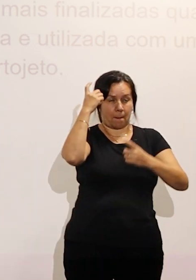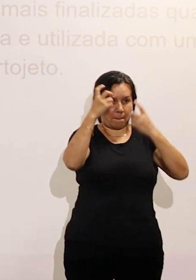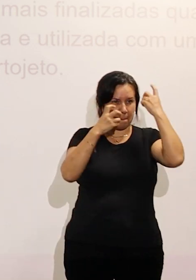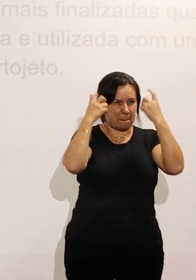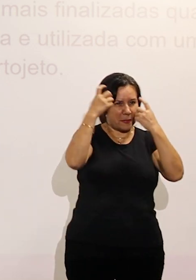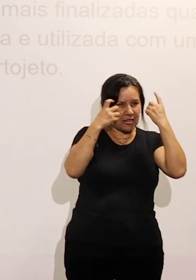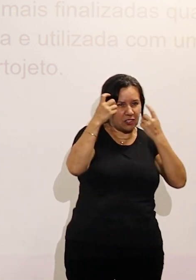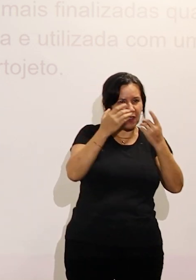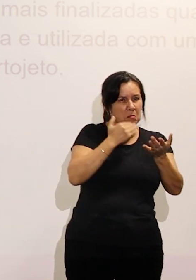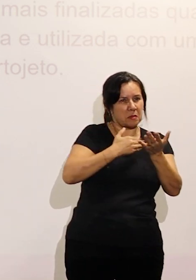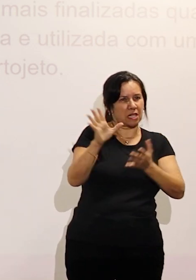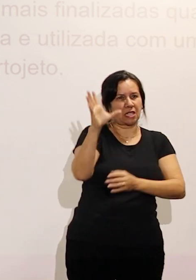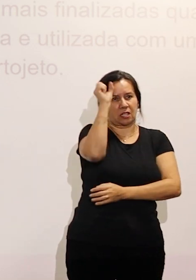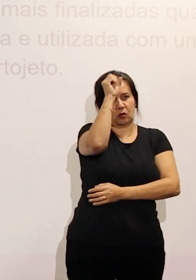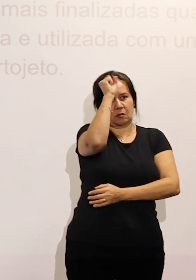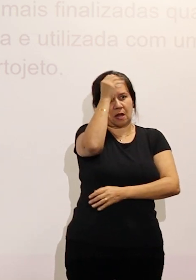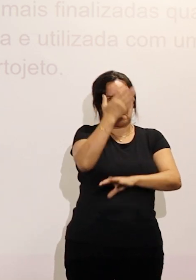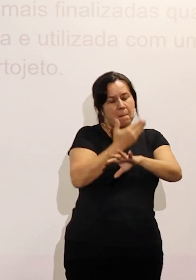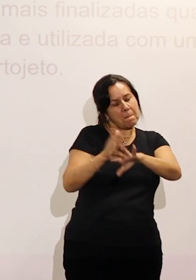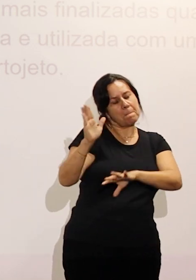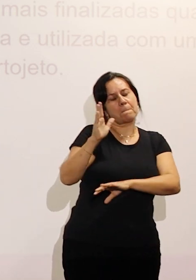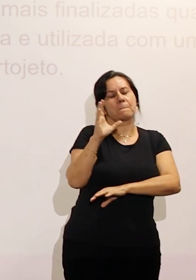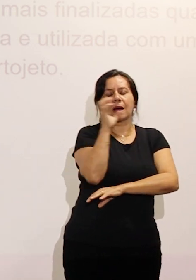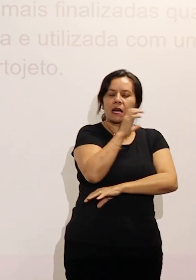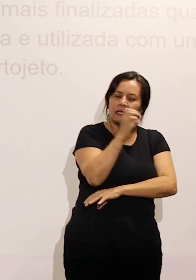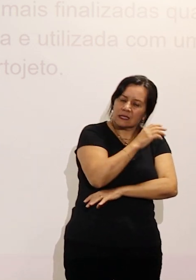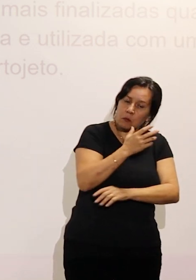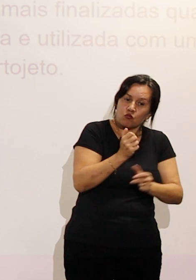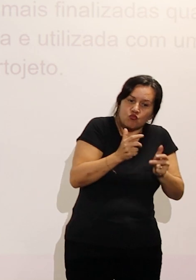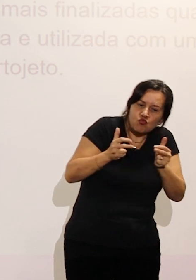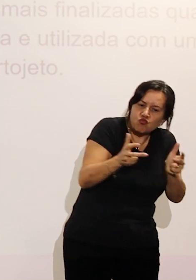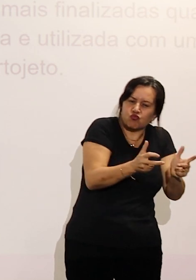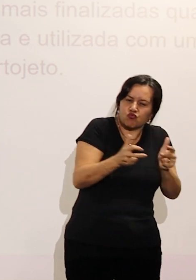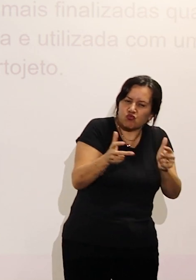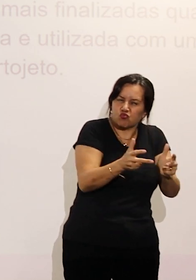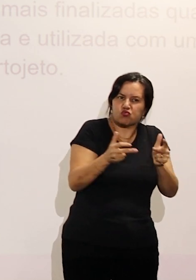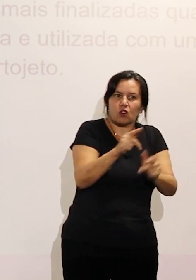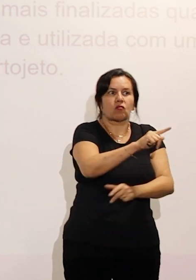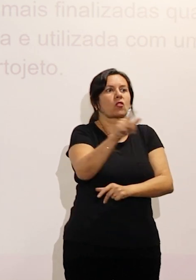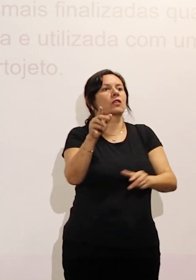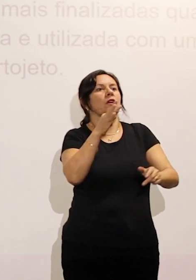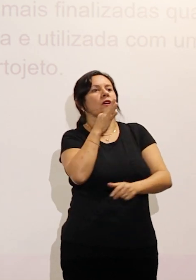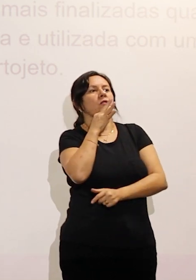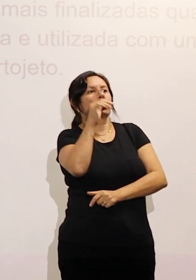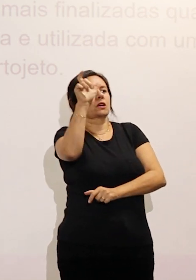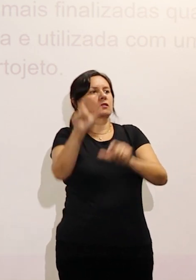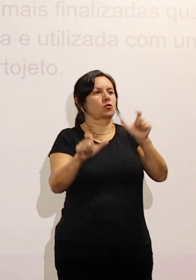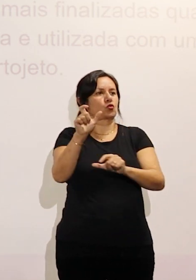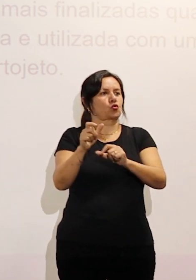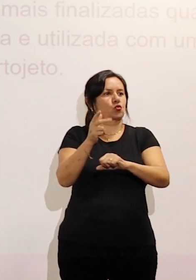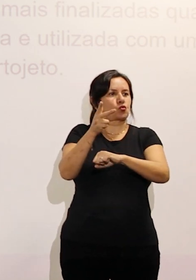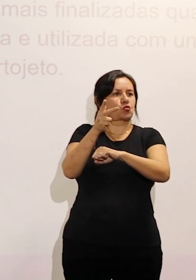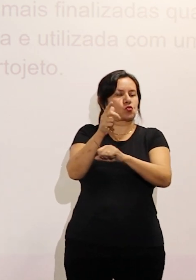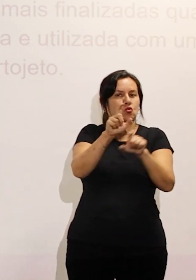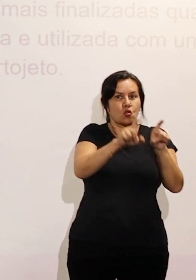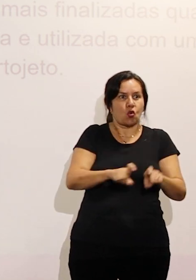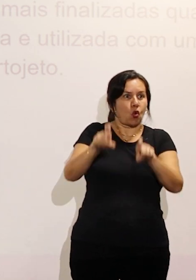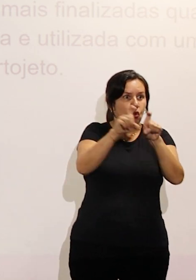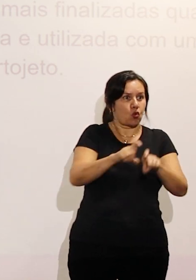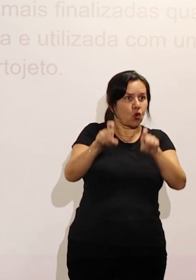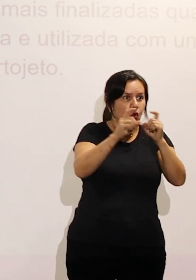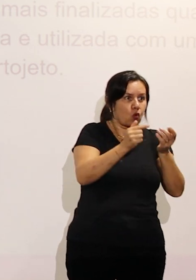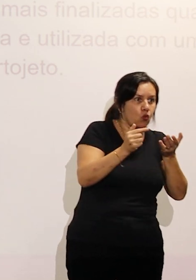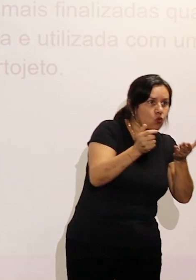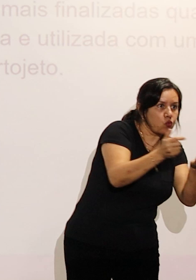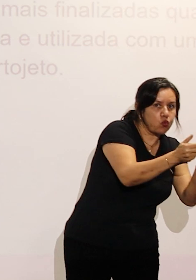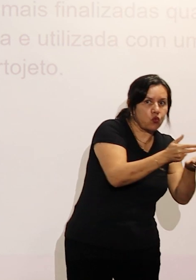a trabalhar aquilo mais rápido. Né? Um jogo que exercita muito isso é o Gartic, que não sei se alguém já conheceu aquele que é online, que você vai desenhando, e a galera desenha